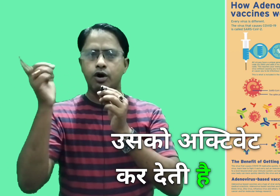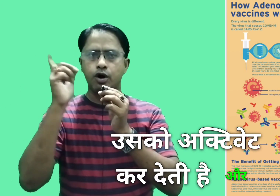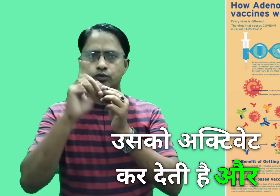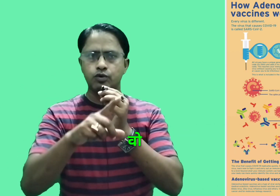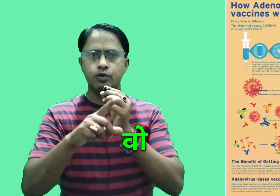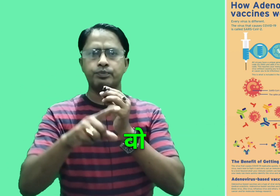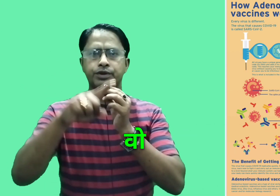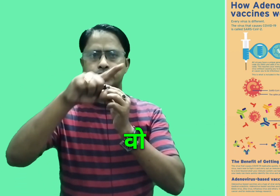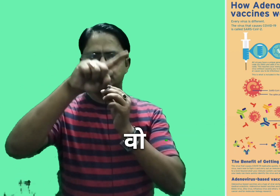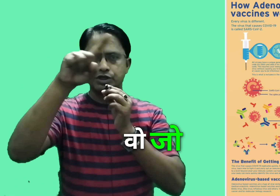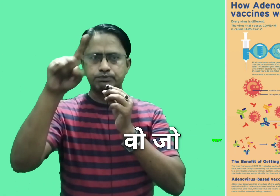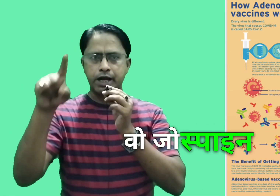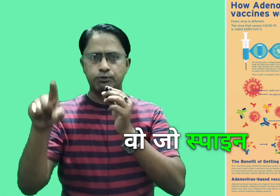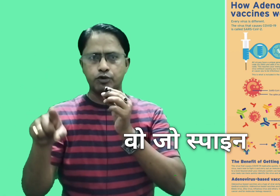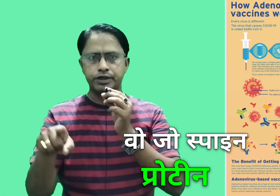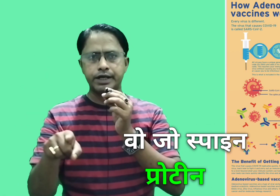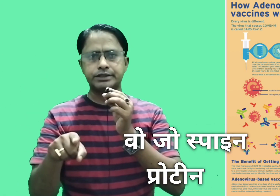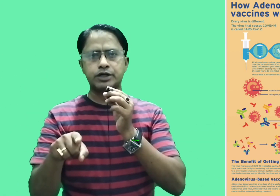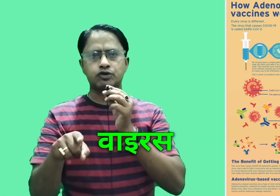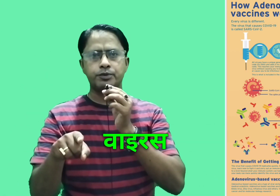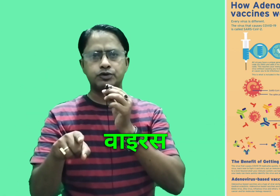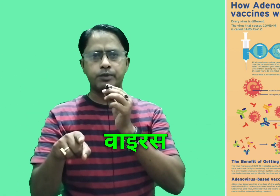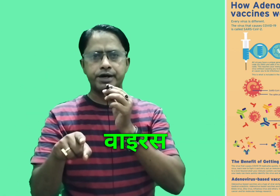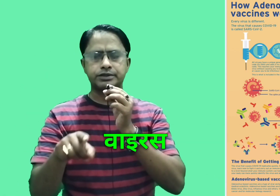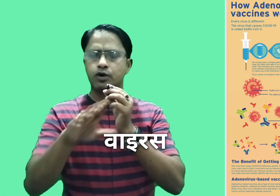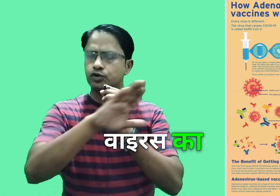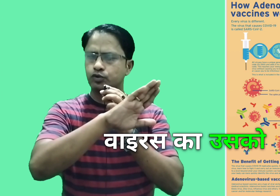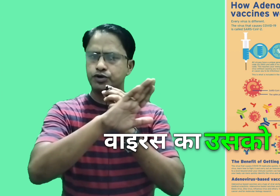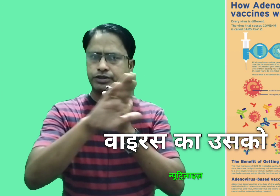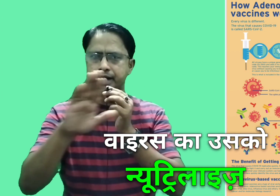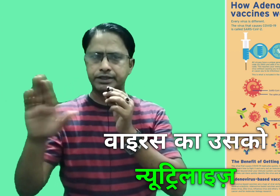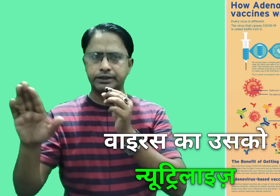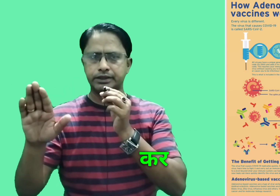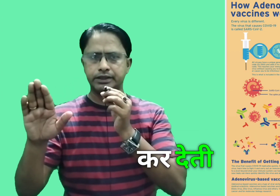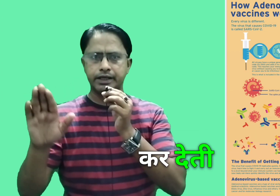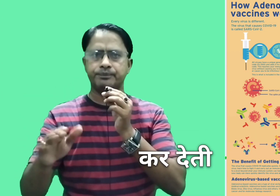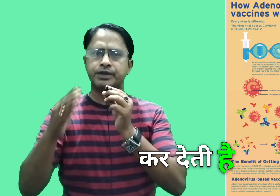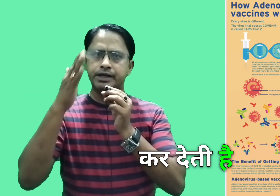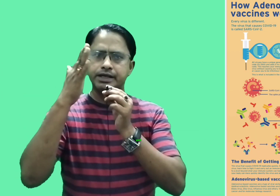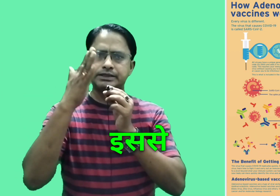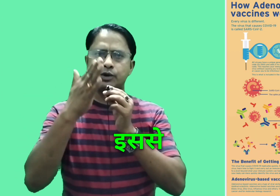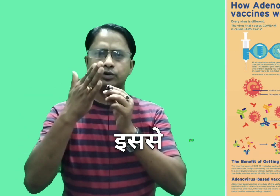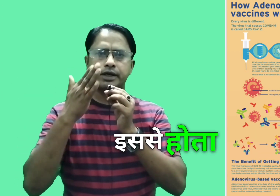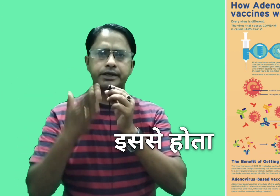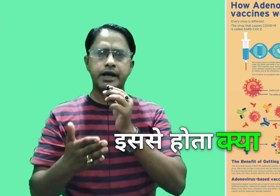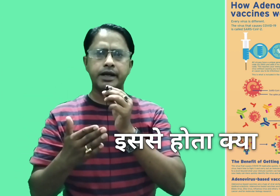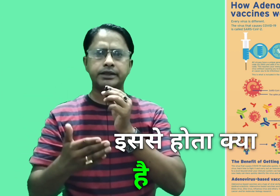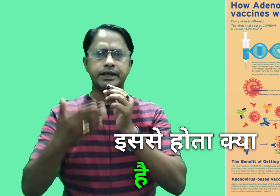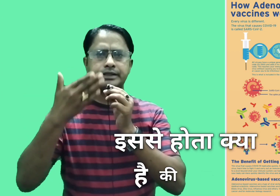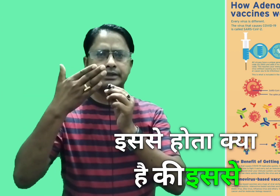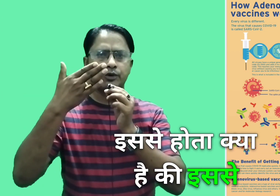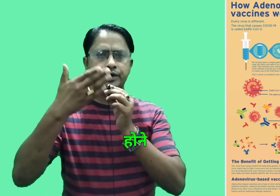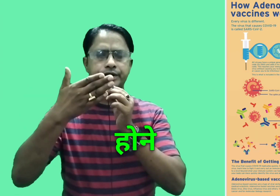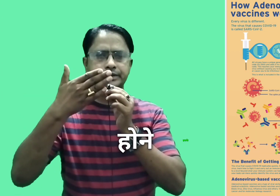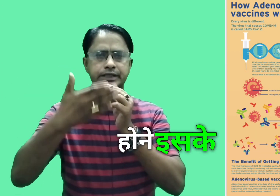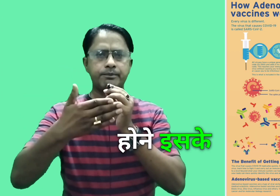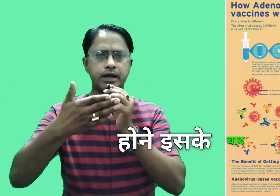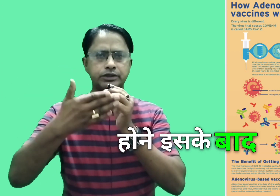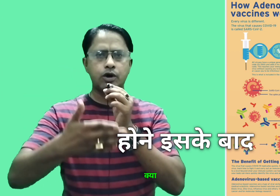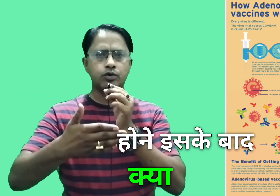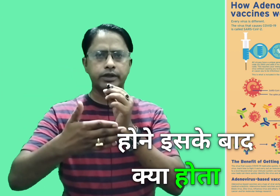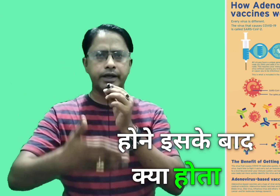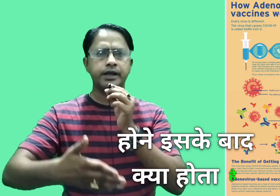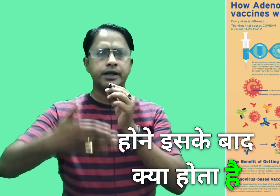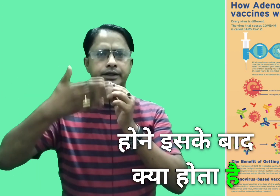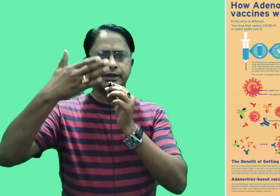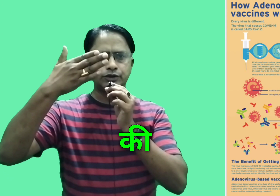है और वो जो स्पाइक प्रोटीन है SARS-CoV-2 वायरस का उसको न्यूट्रलाइज कर देती है। इससे होता क्या है कि इसके